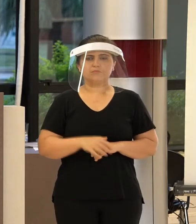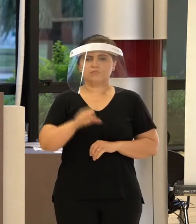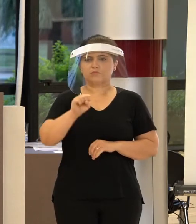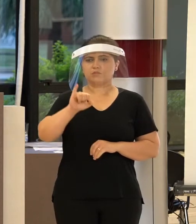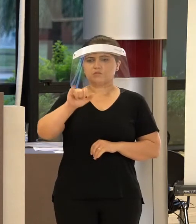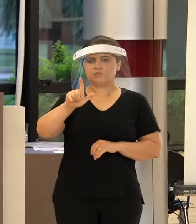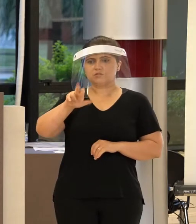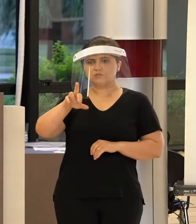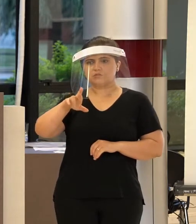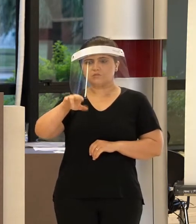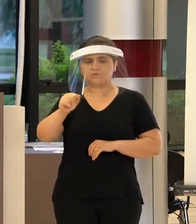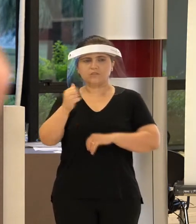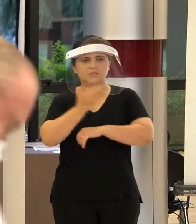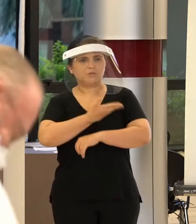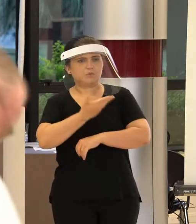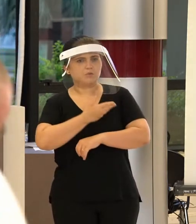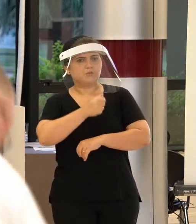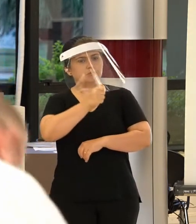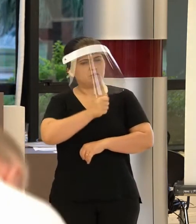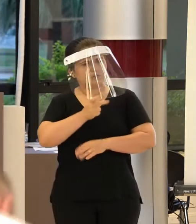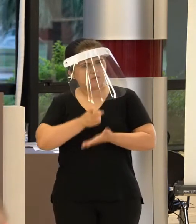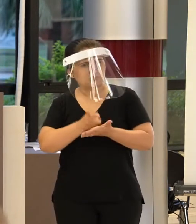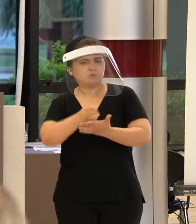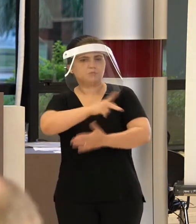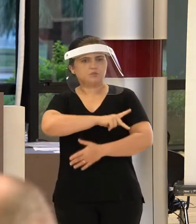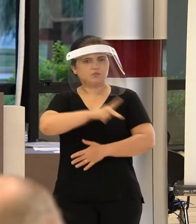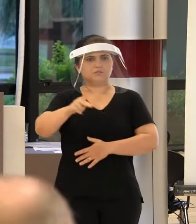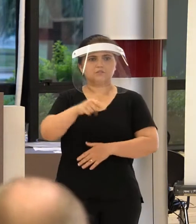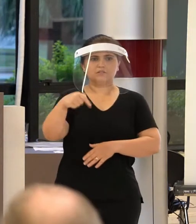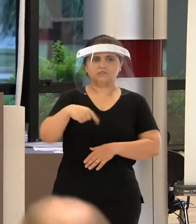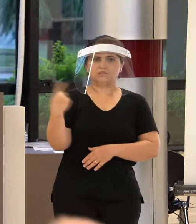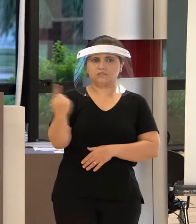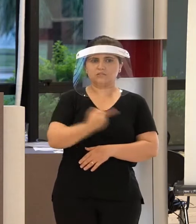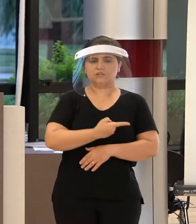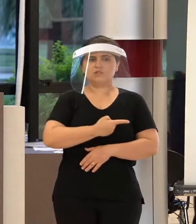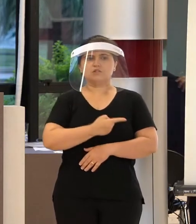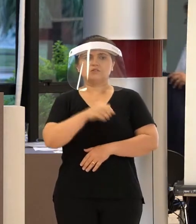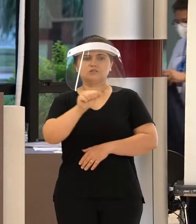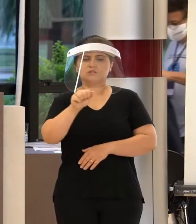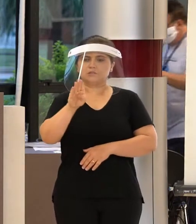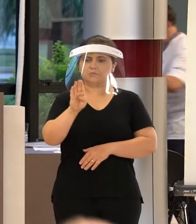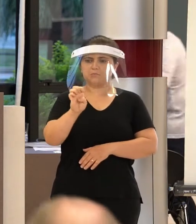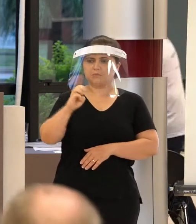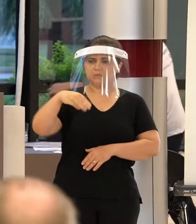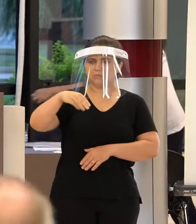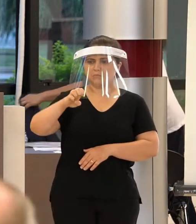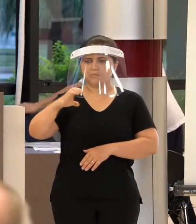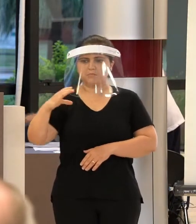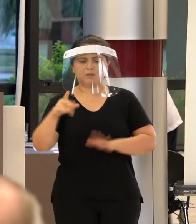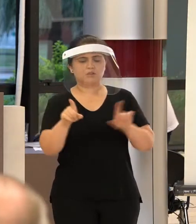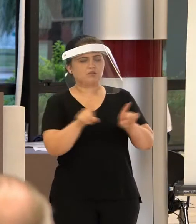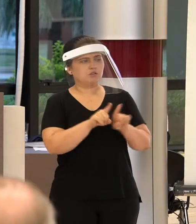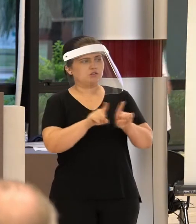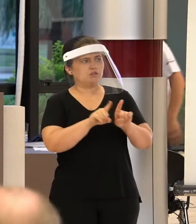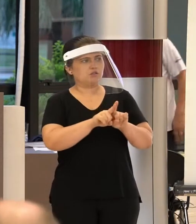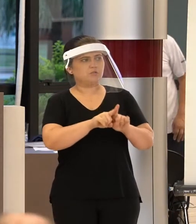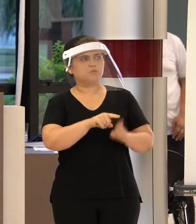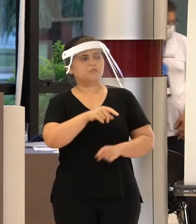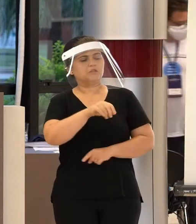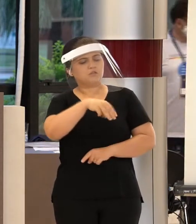Silveira, meu querido amigo, ainda presidente aqui da nossa ABMEC. Presidente Marco Aurélio, da